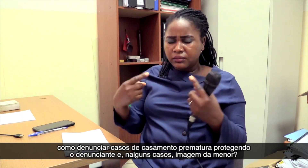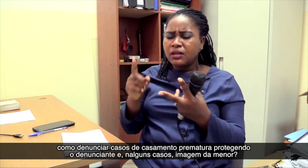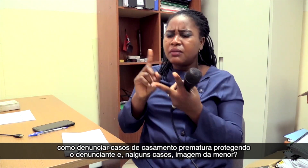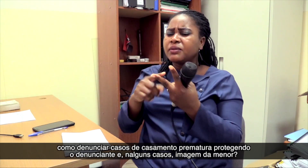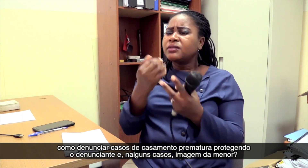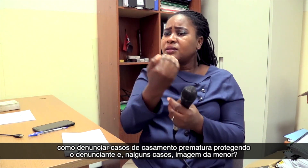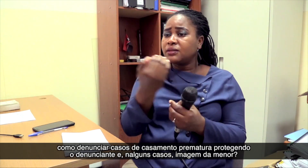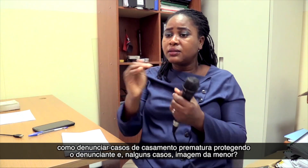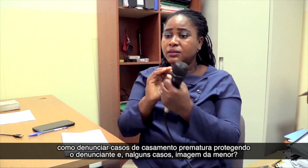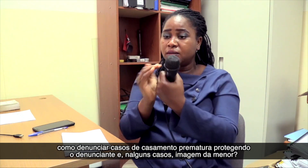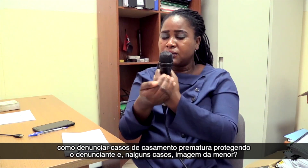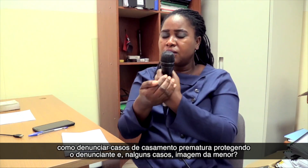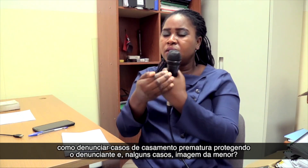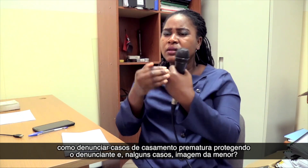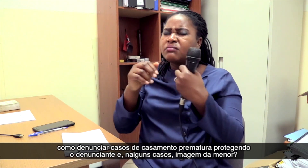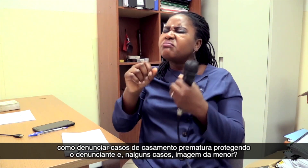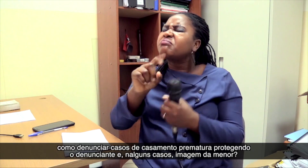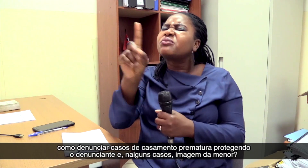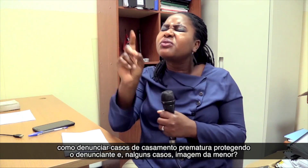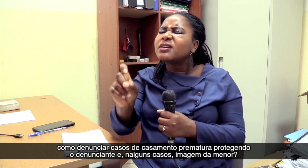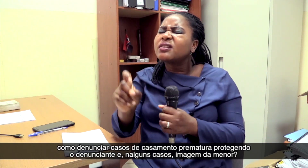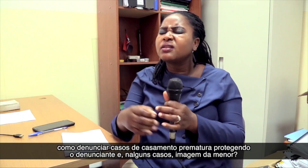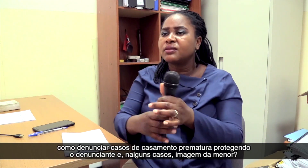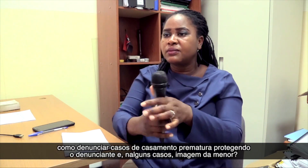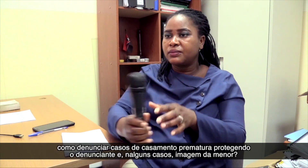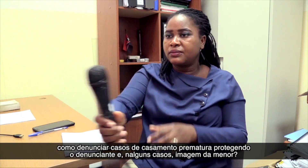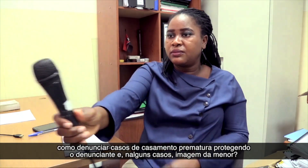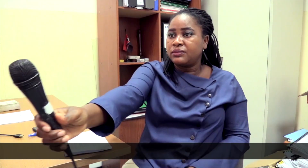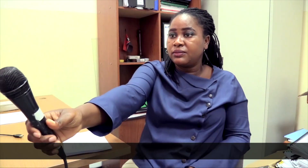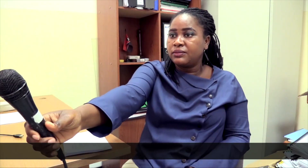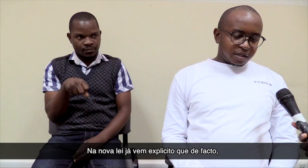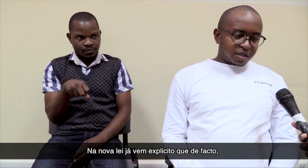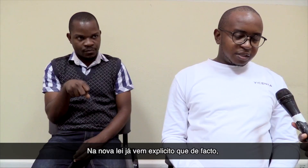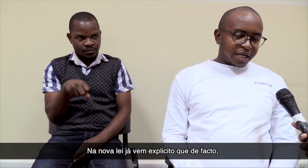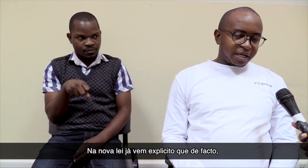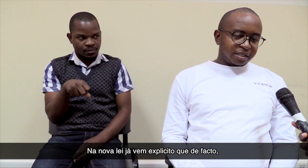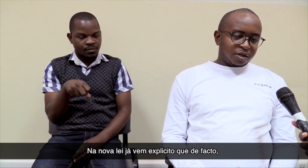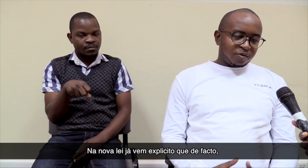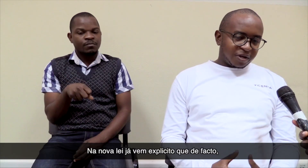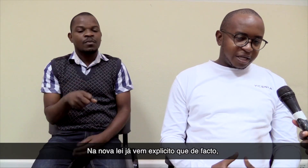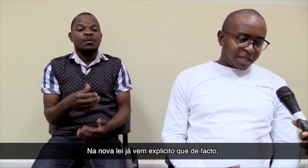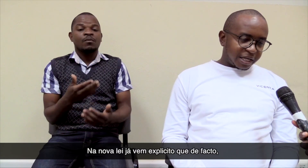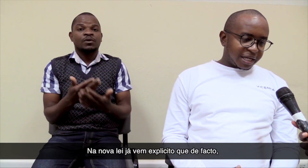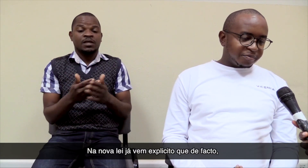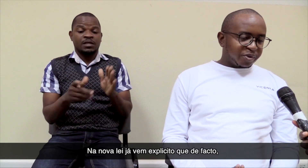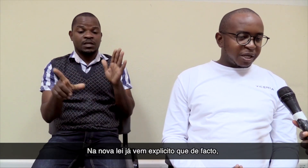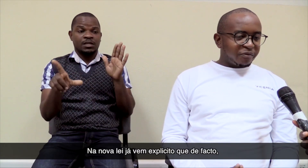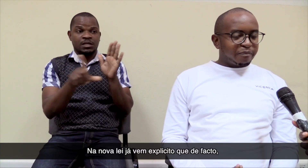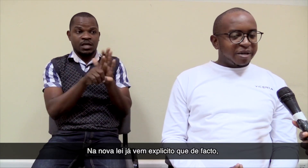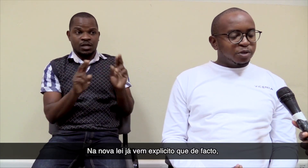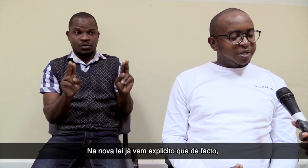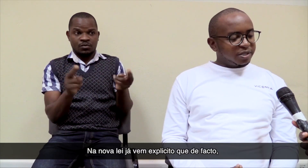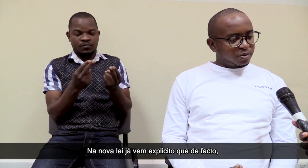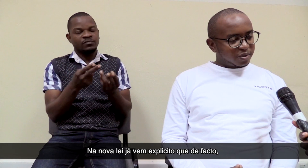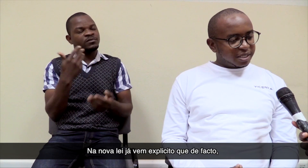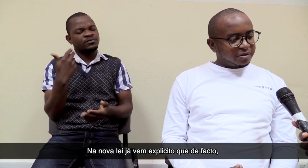que tenha permitido com que esta união fizesse parte, que realmente é negativa em termos